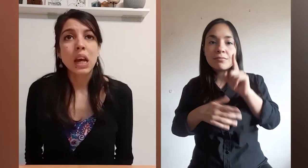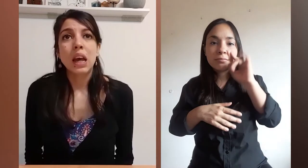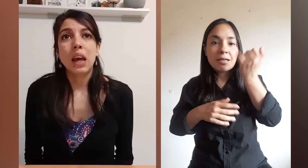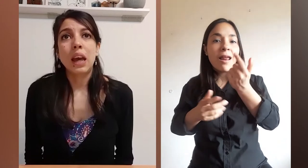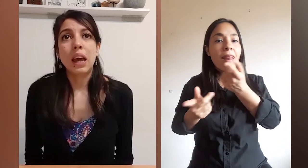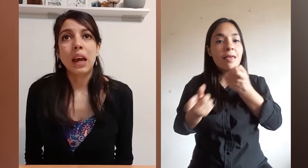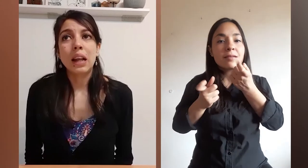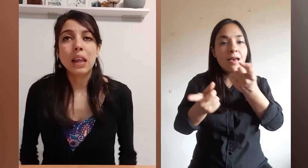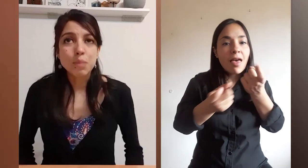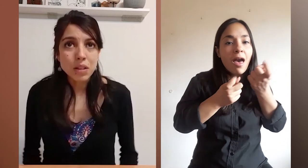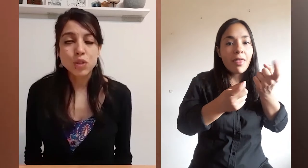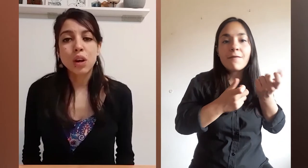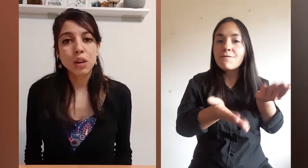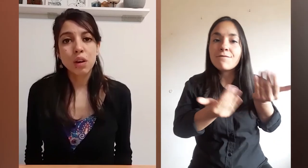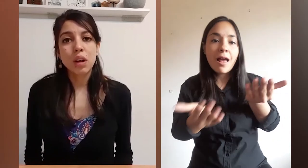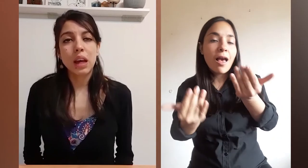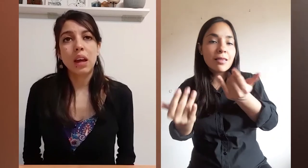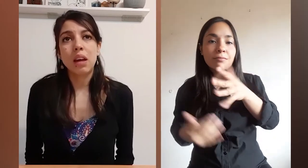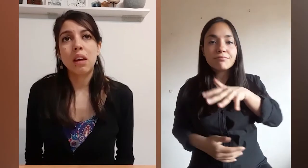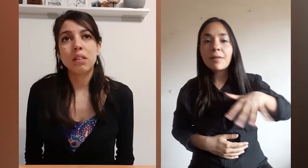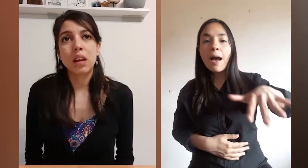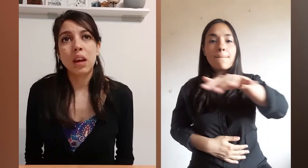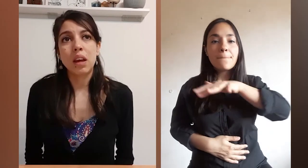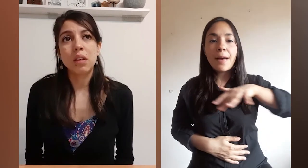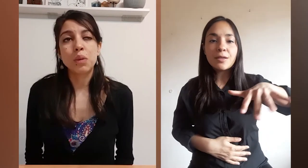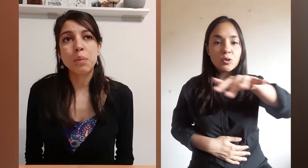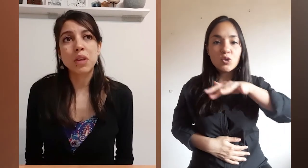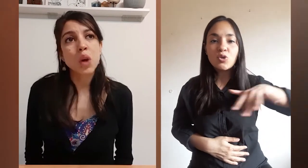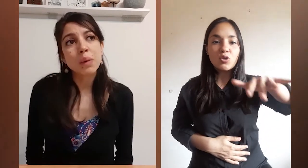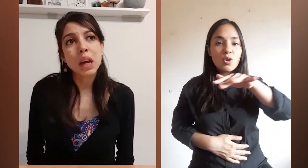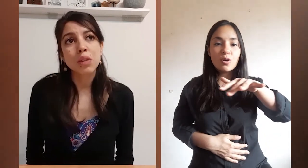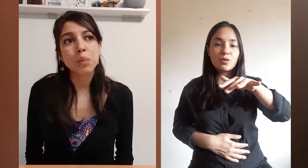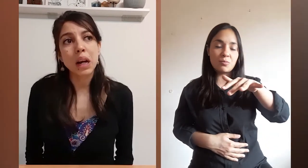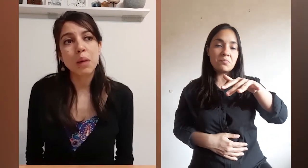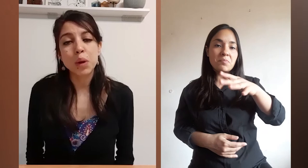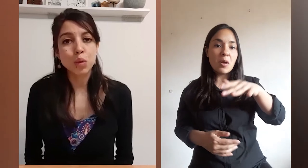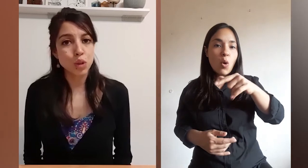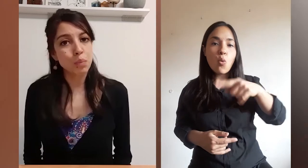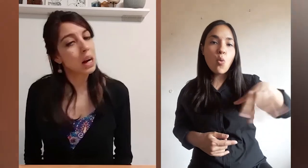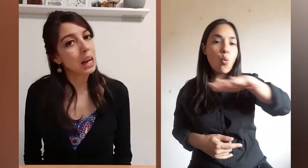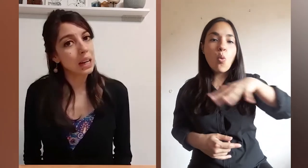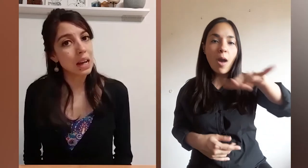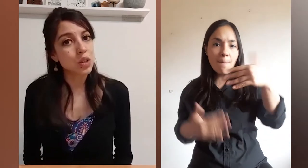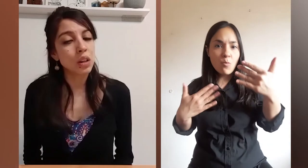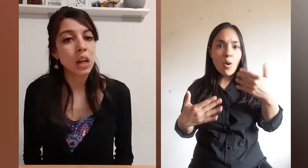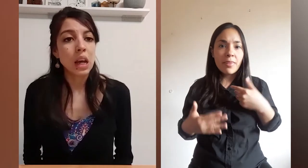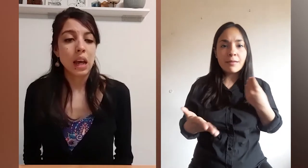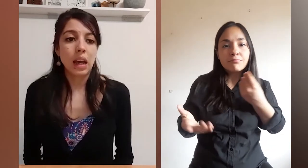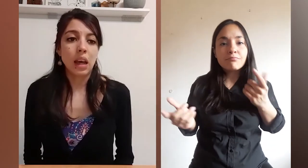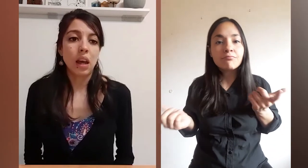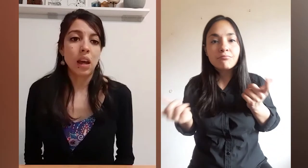espacios. La dimensión, ¿no? De un espacio abierto para la producción, para la